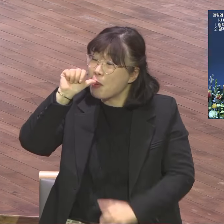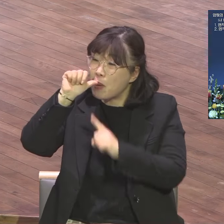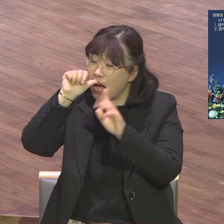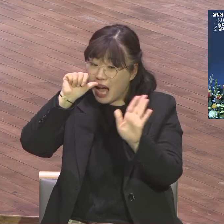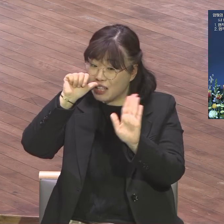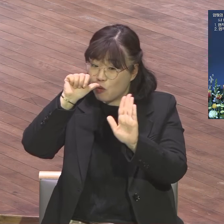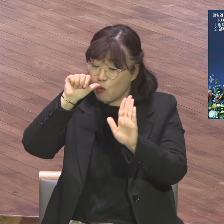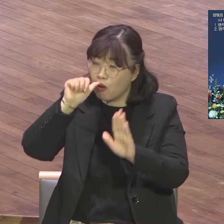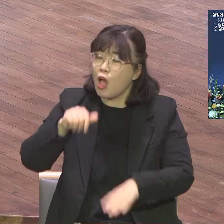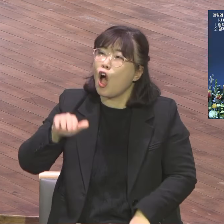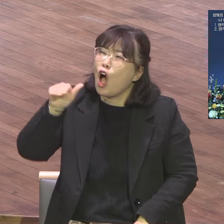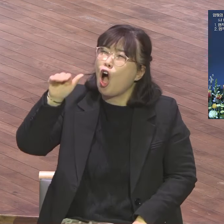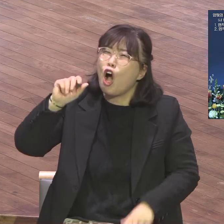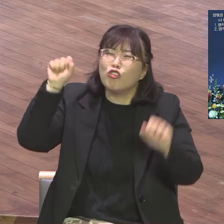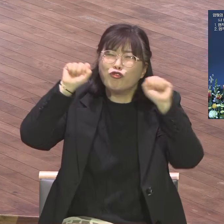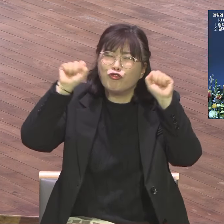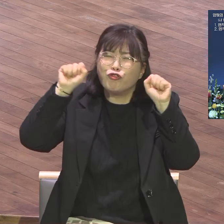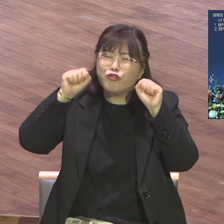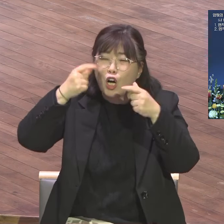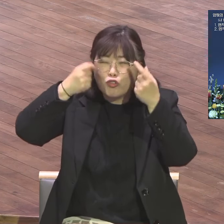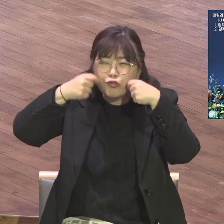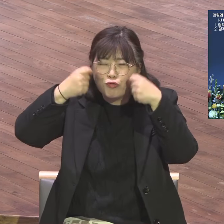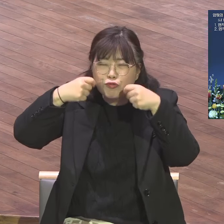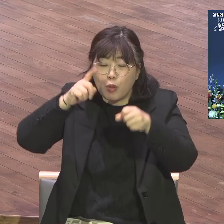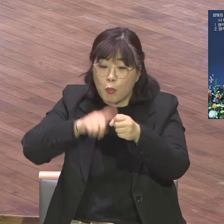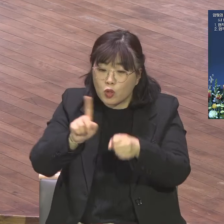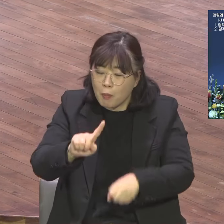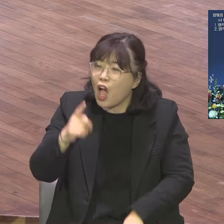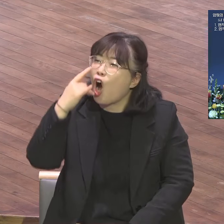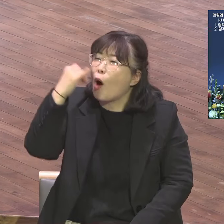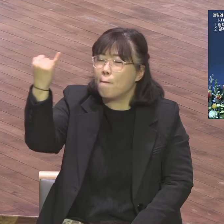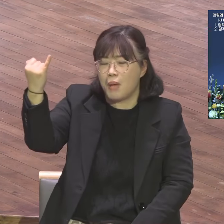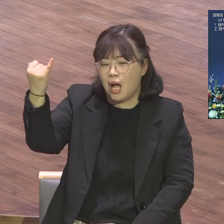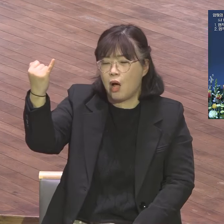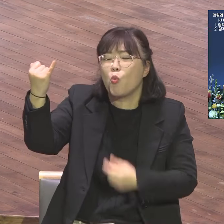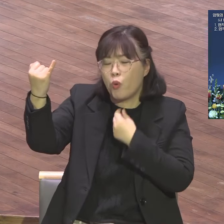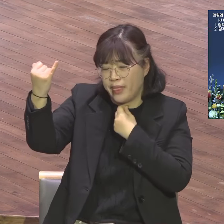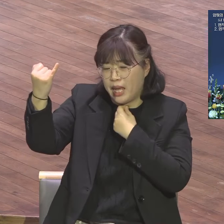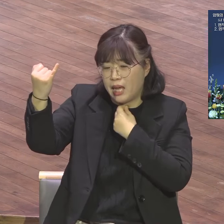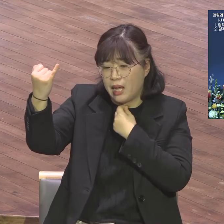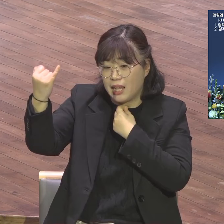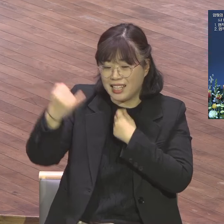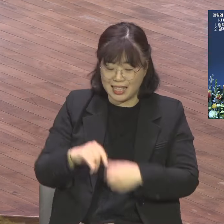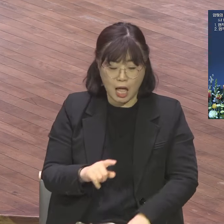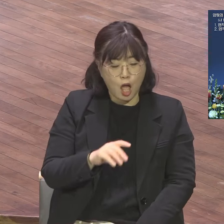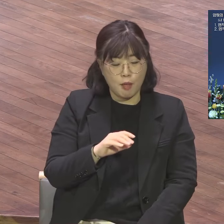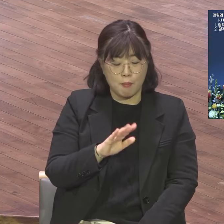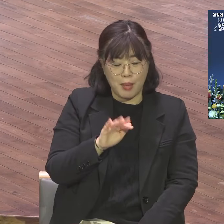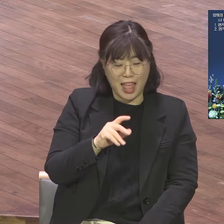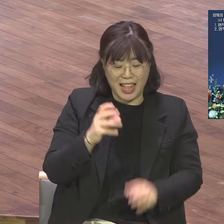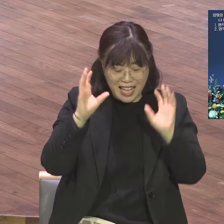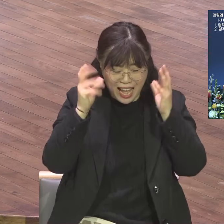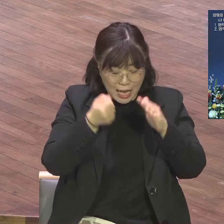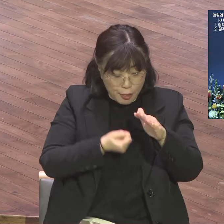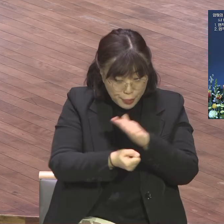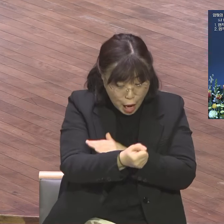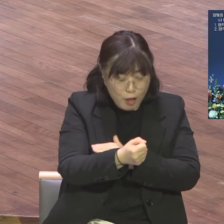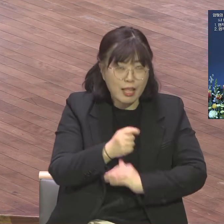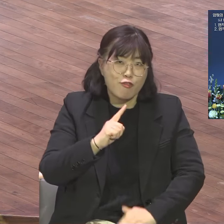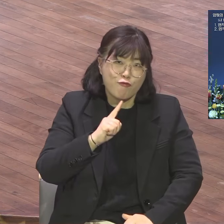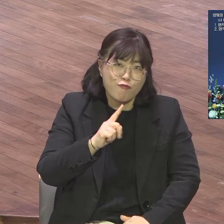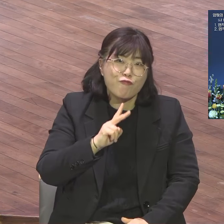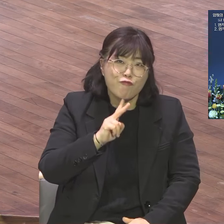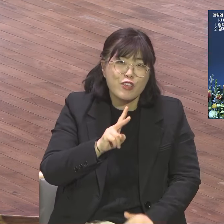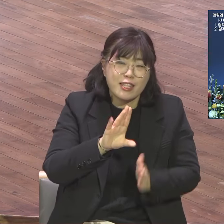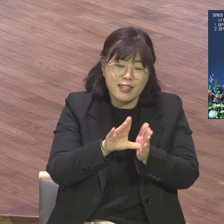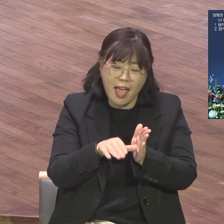겁니다. 엄마. 엄마 자체를 원하는 겁니다. 젖을 원하는 게 아니 이제는 엄마 자체를 찾게 되죠.